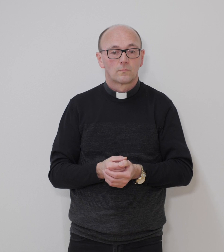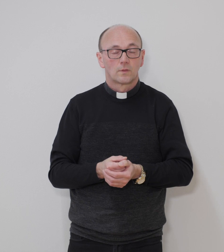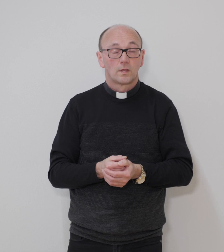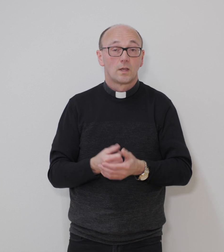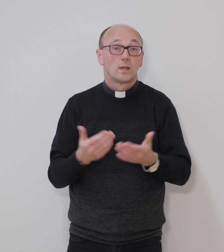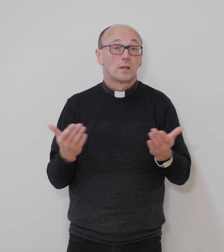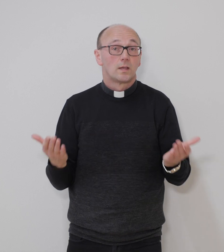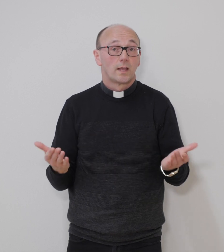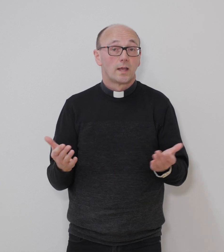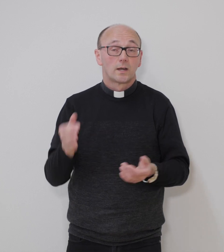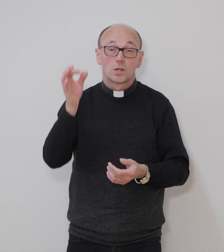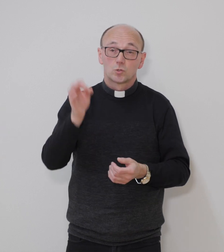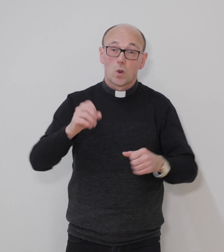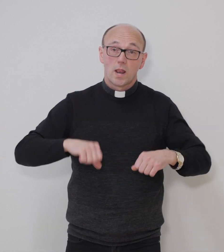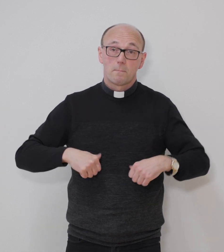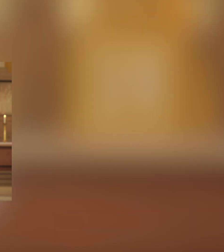dort bist du.